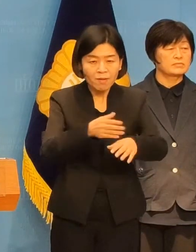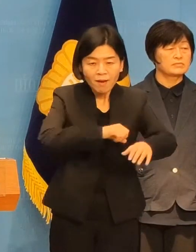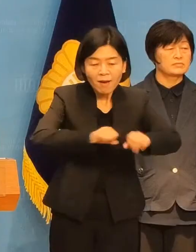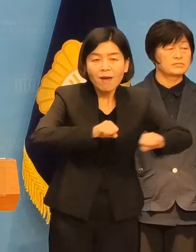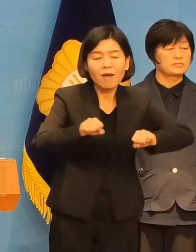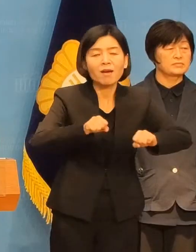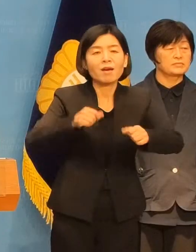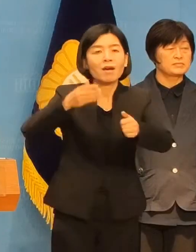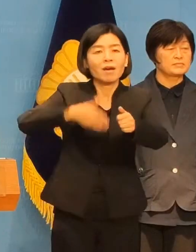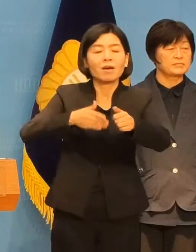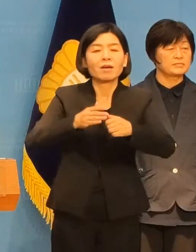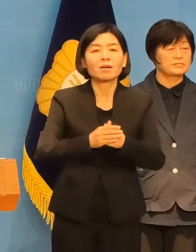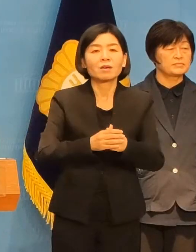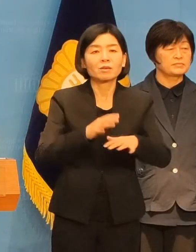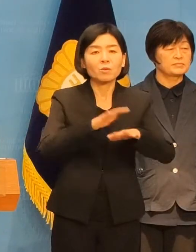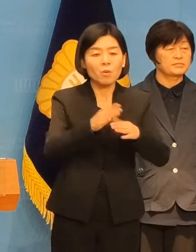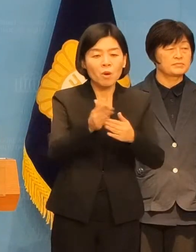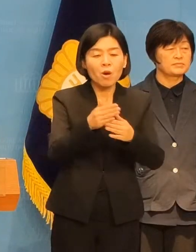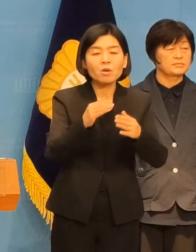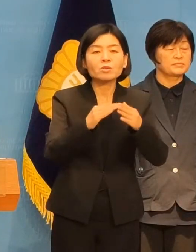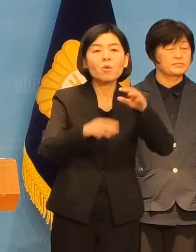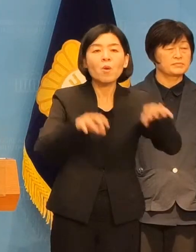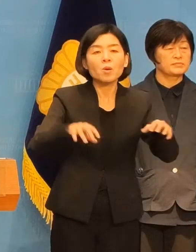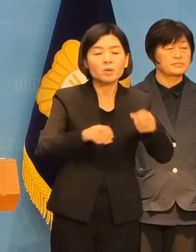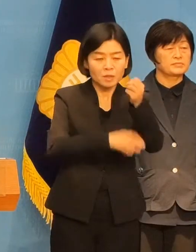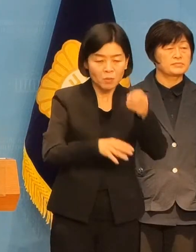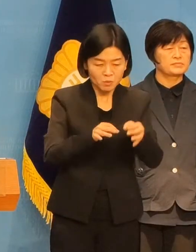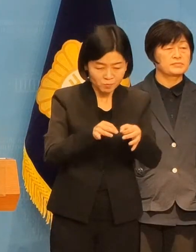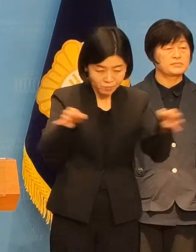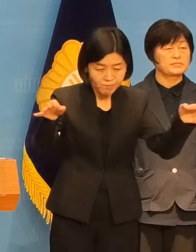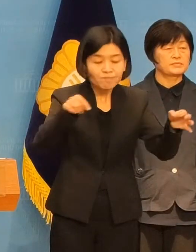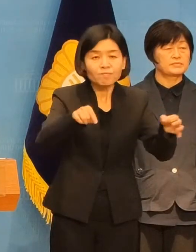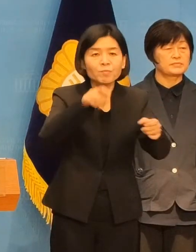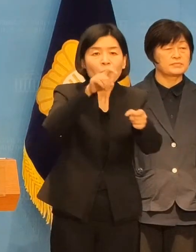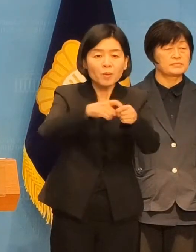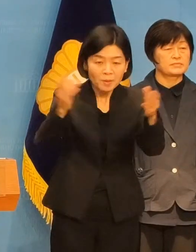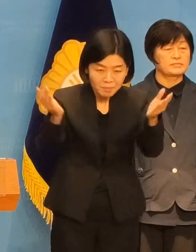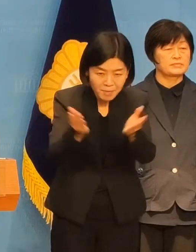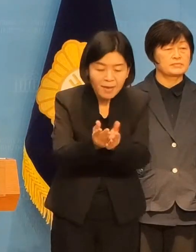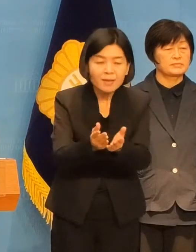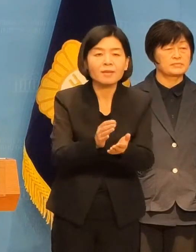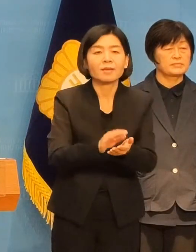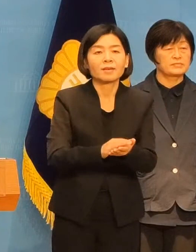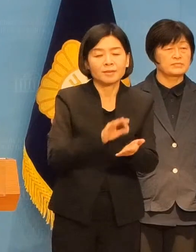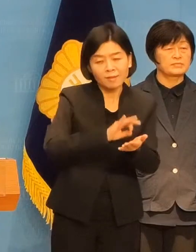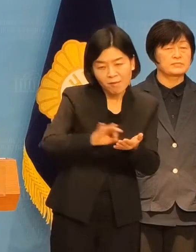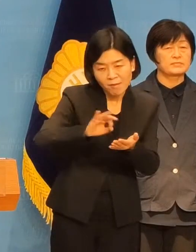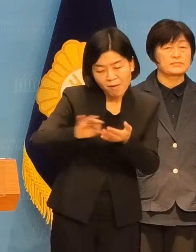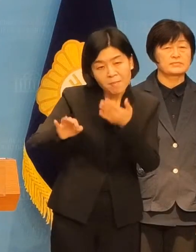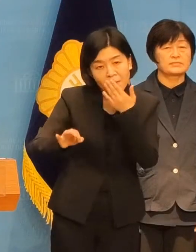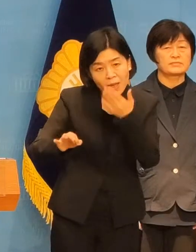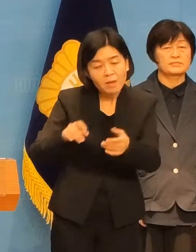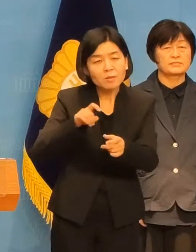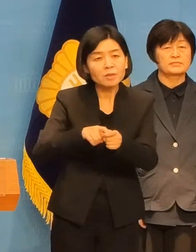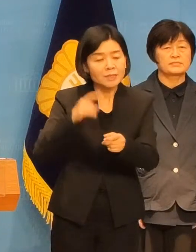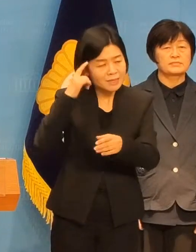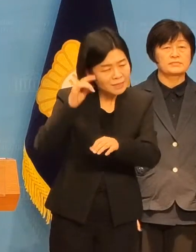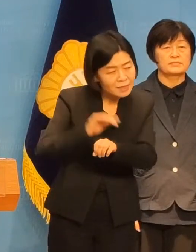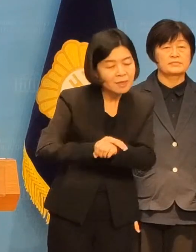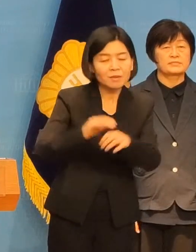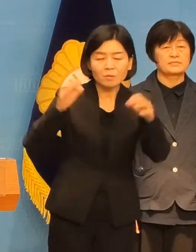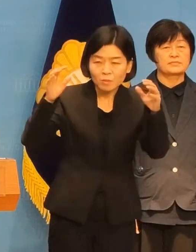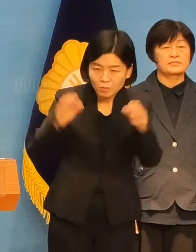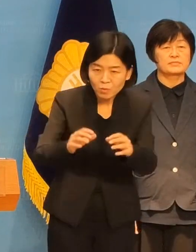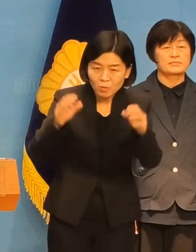주십시오. 농어촌 기본소득이 본래 취지에 맞게 수행될 수 있도록 각 주체들이 지혜를 모아 주실